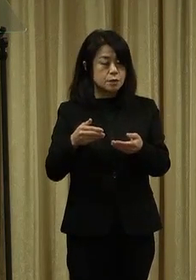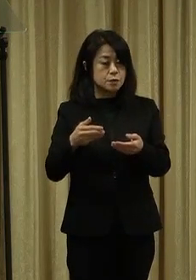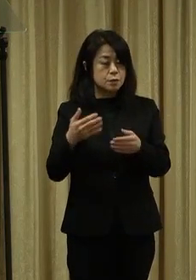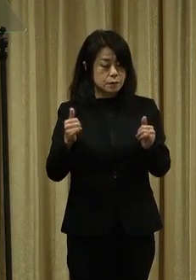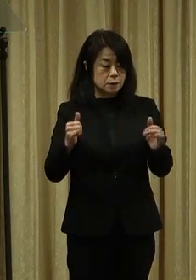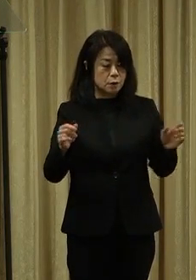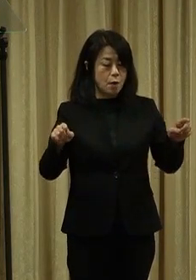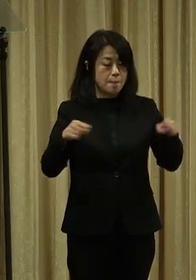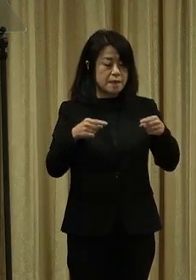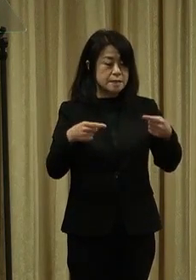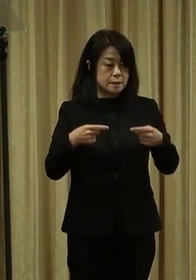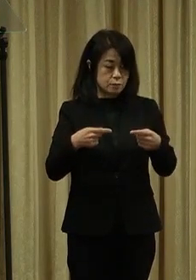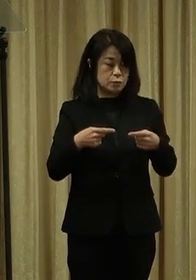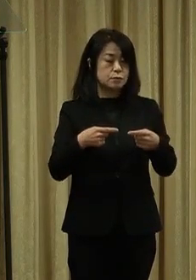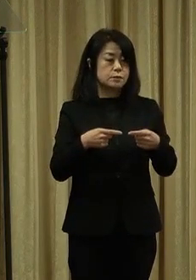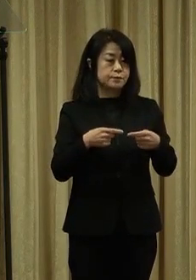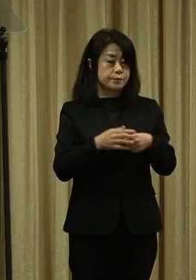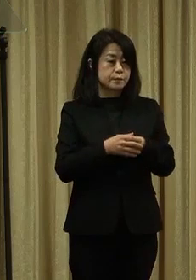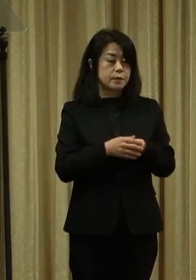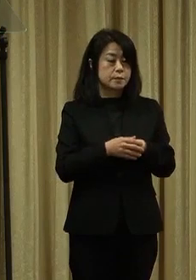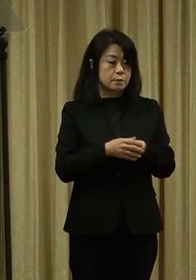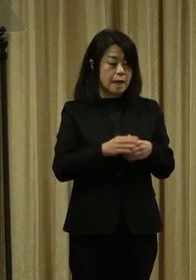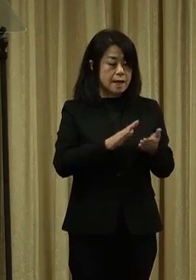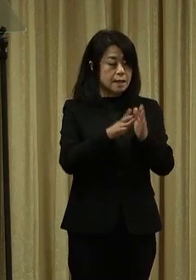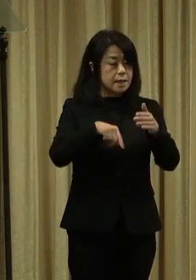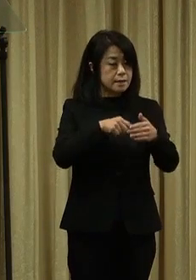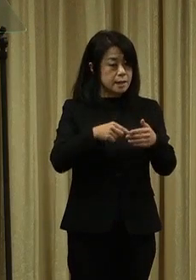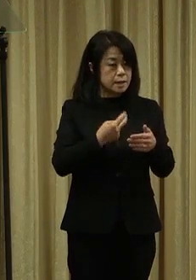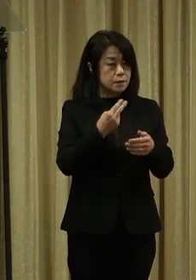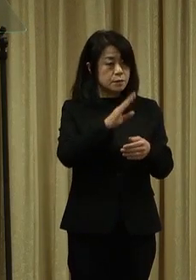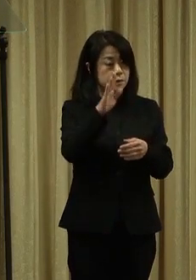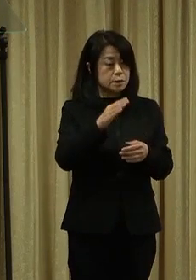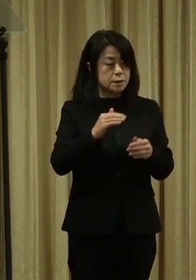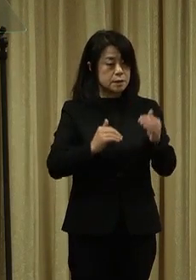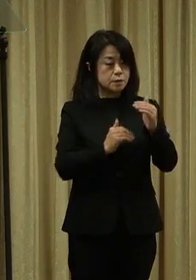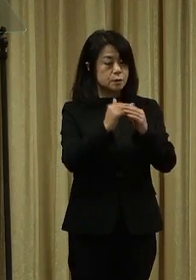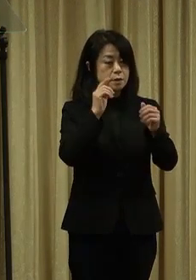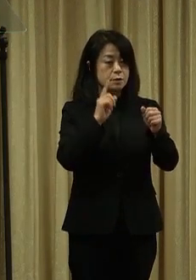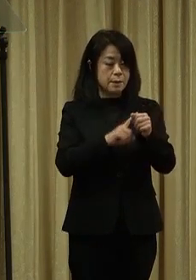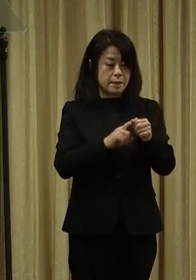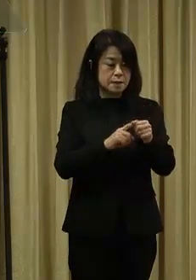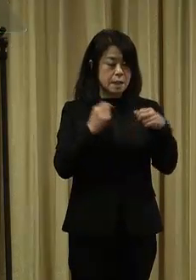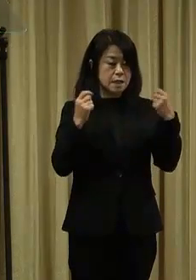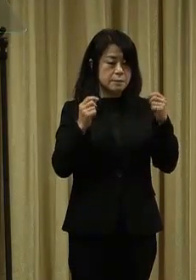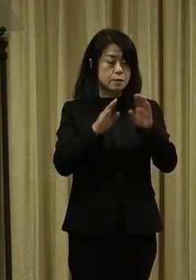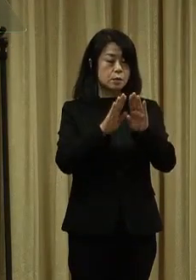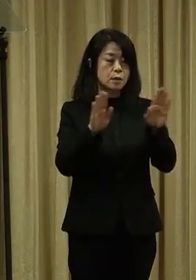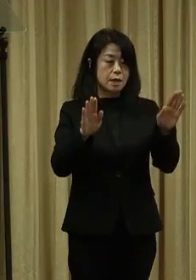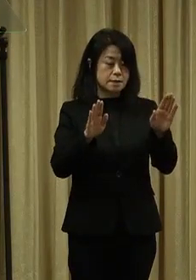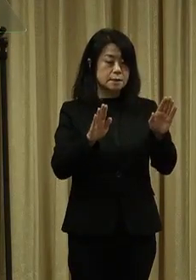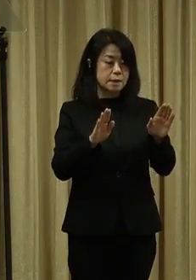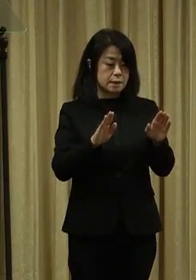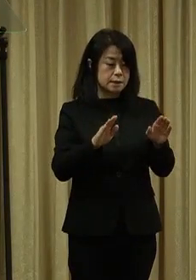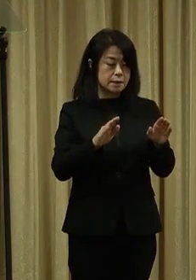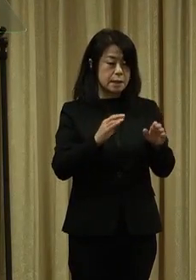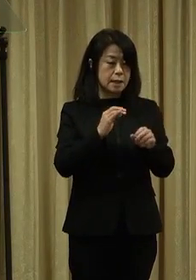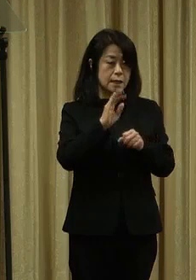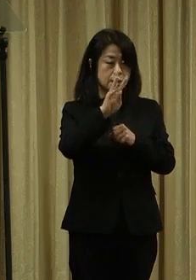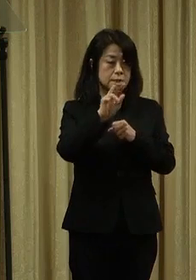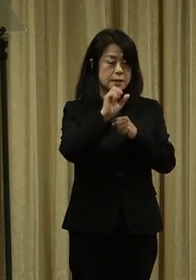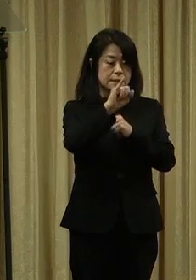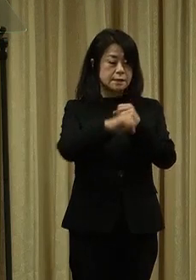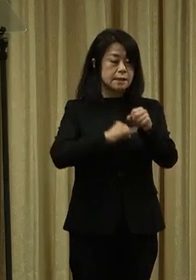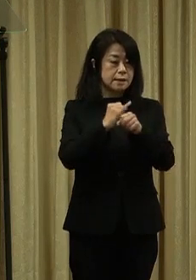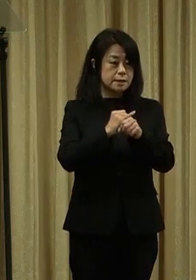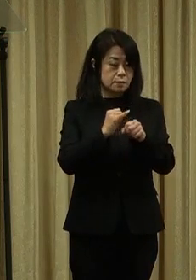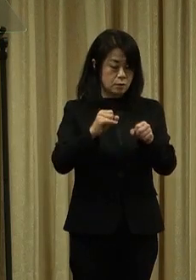人材育成に取り組むほか県内の機運醸成に取り組むとともに イベントの開催やウェブサイトなどを通じ、